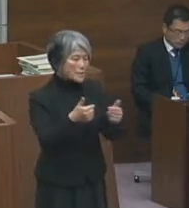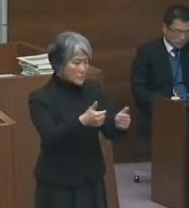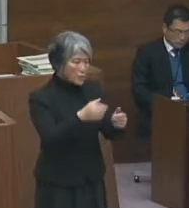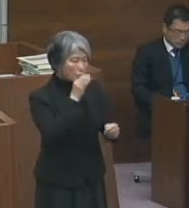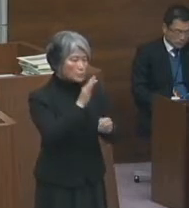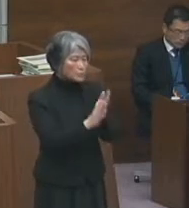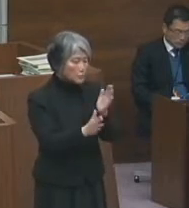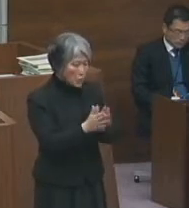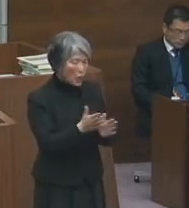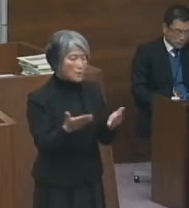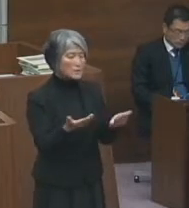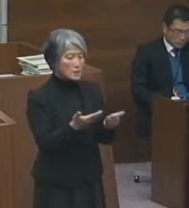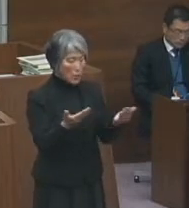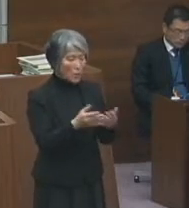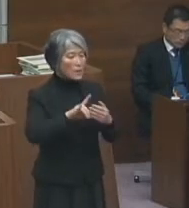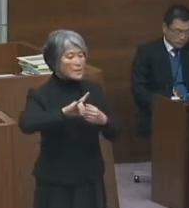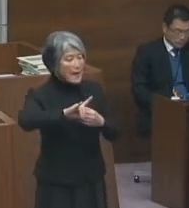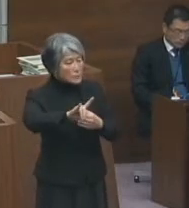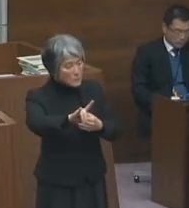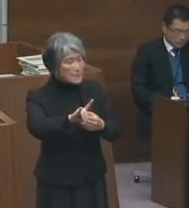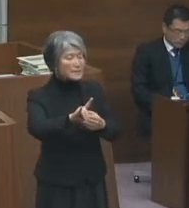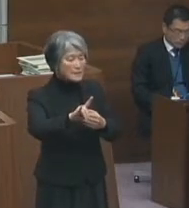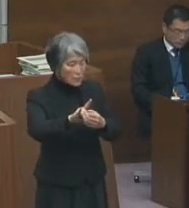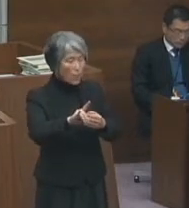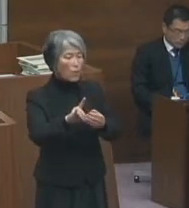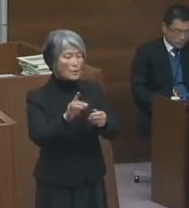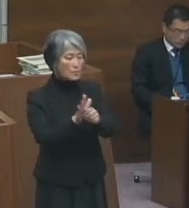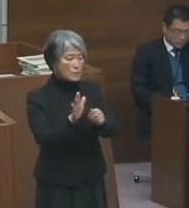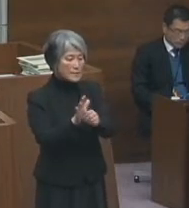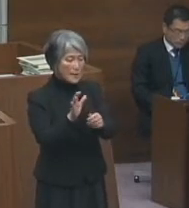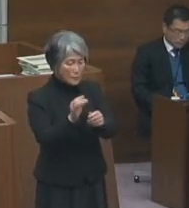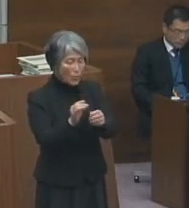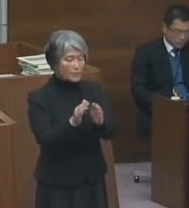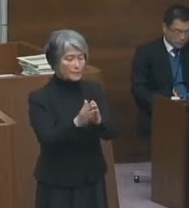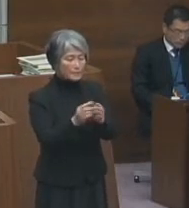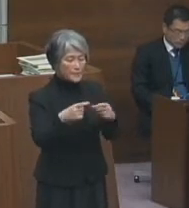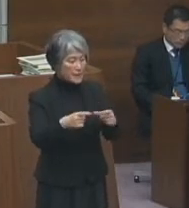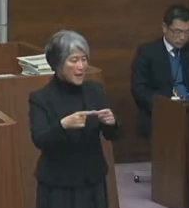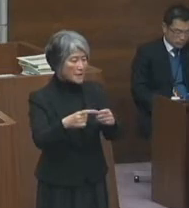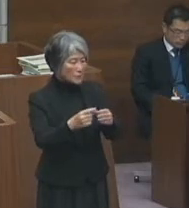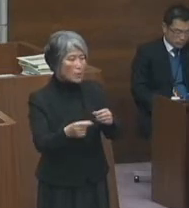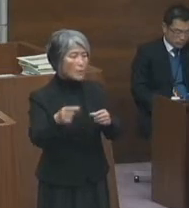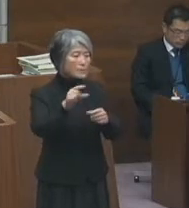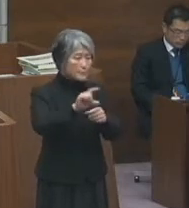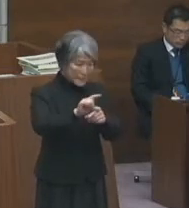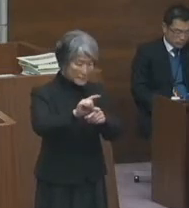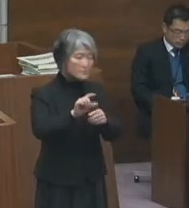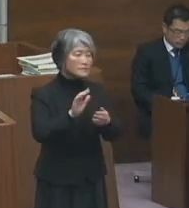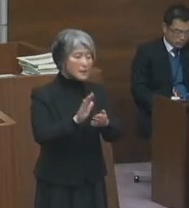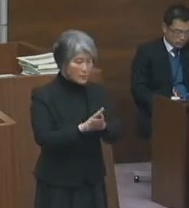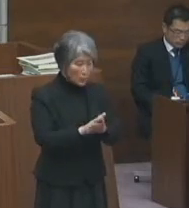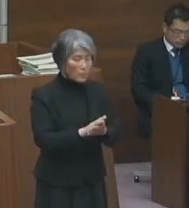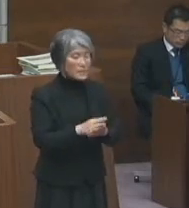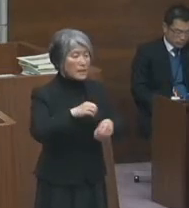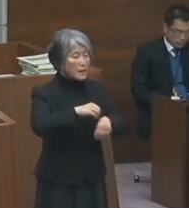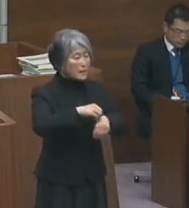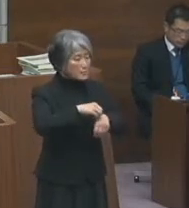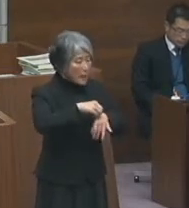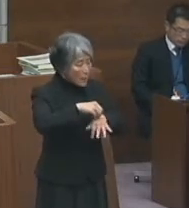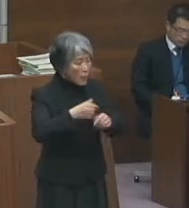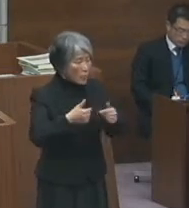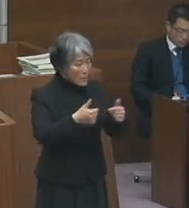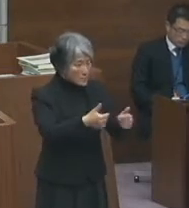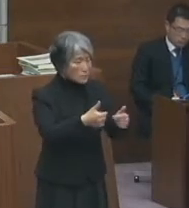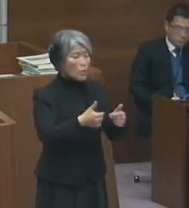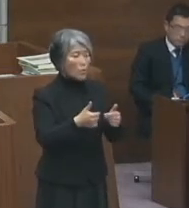、さらなる高齢者の外出促進を図ってまいります。同時にタコバスの路線につきましては、先の答弁にもござい